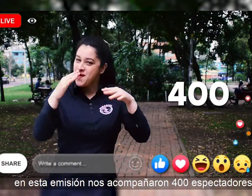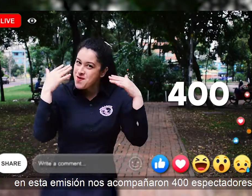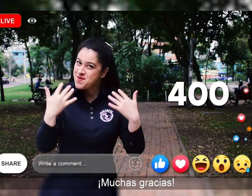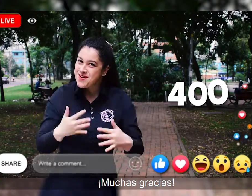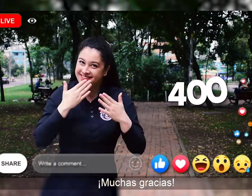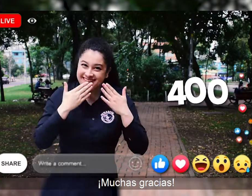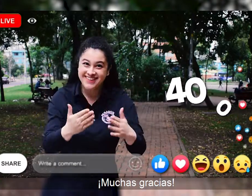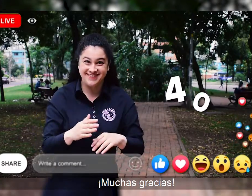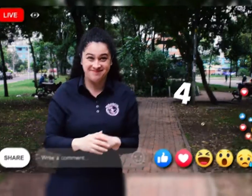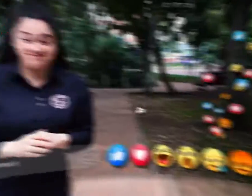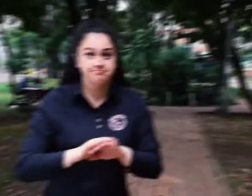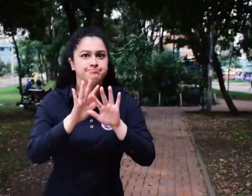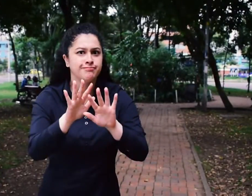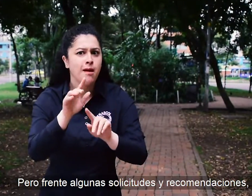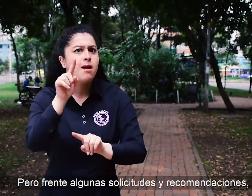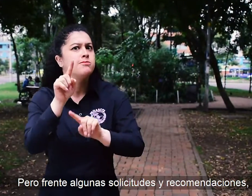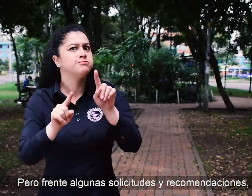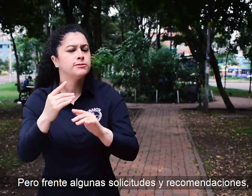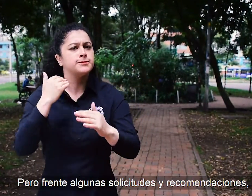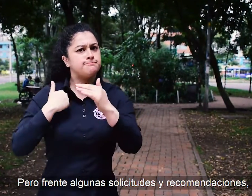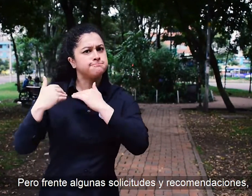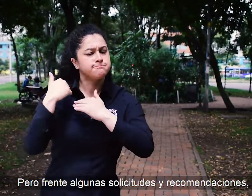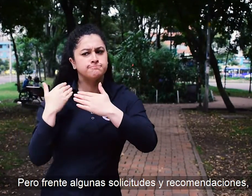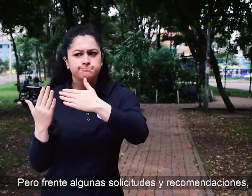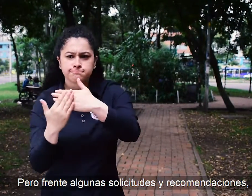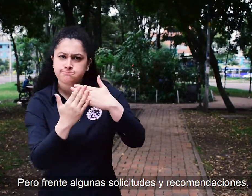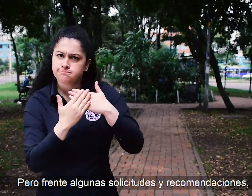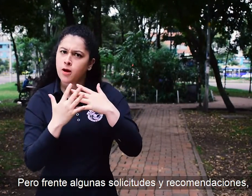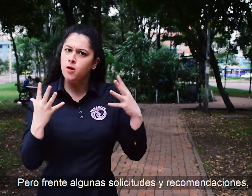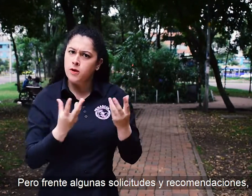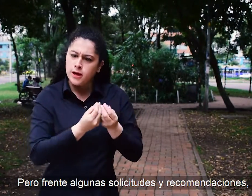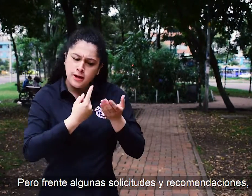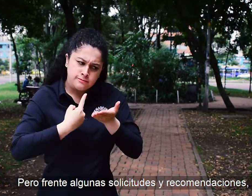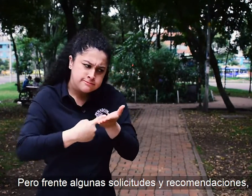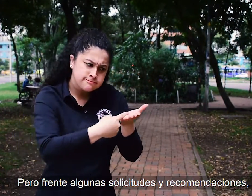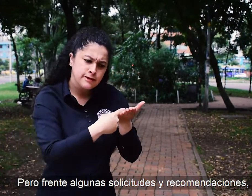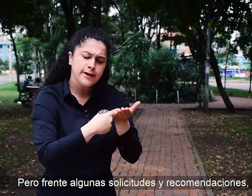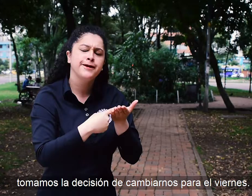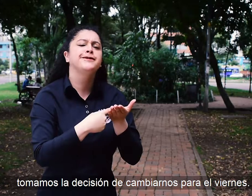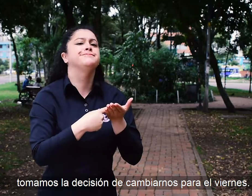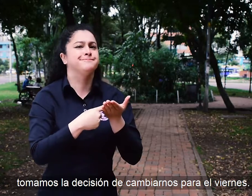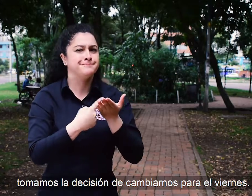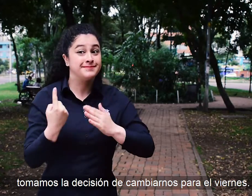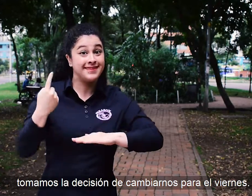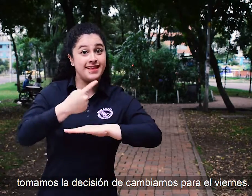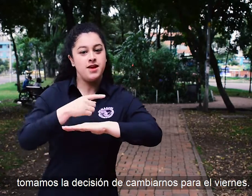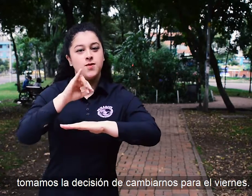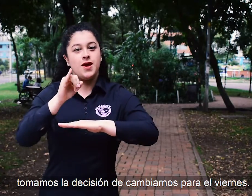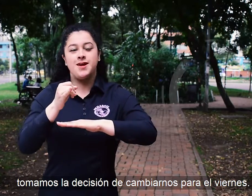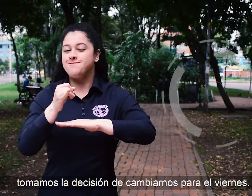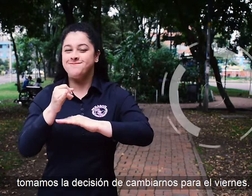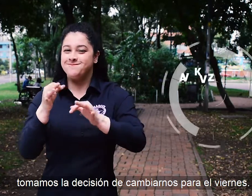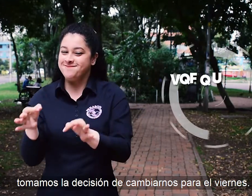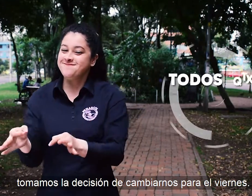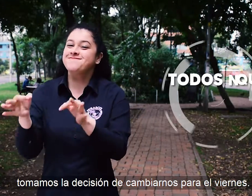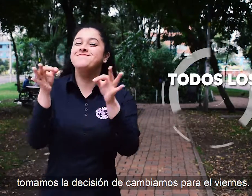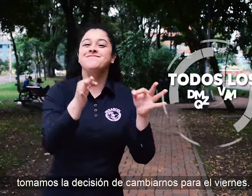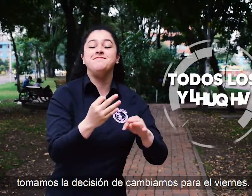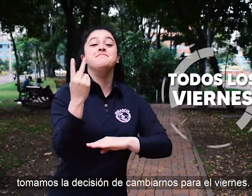¡Muchas gracias! Pero frente a algunas solicitudes y recomendaciones, tomamos la decisión de cambiarnos para el